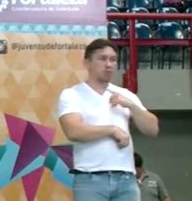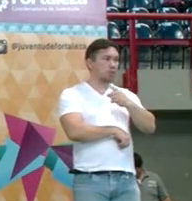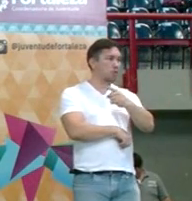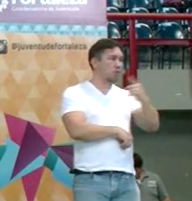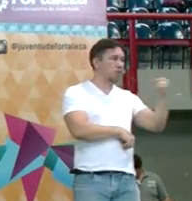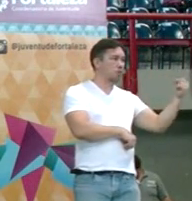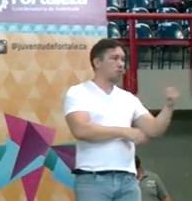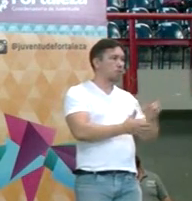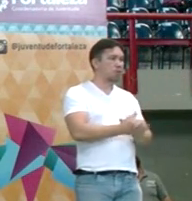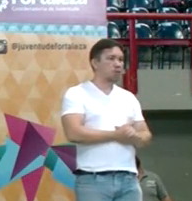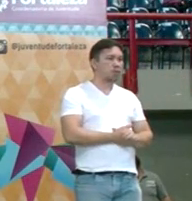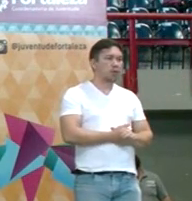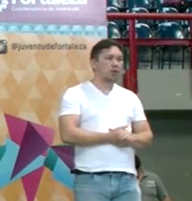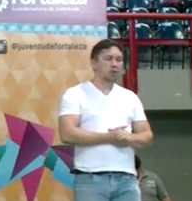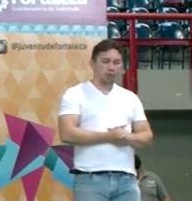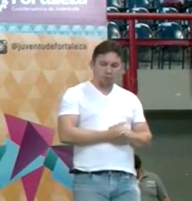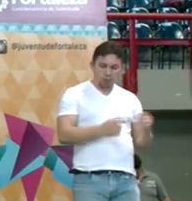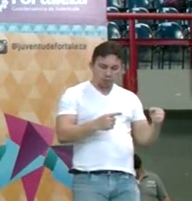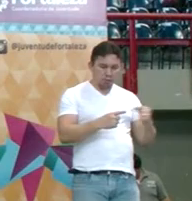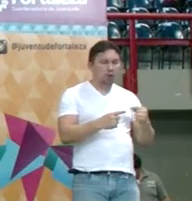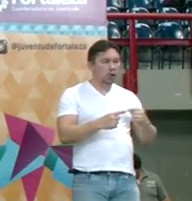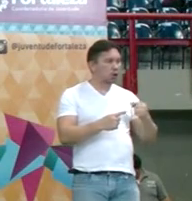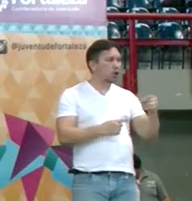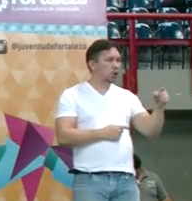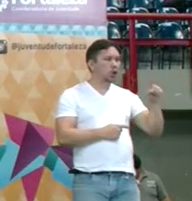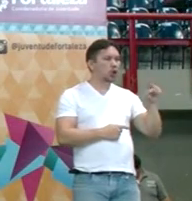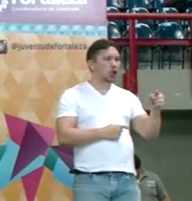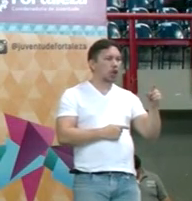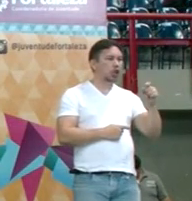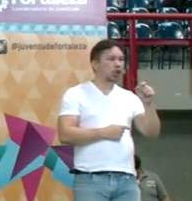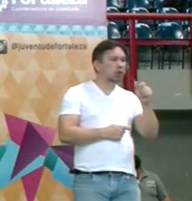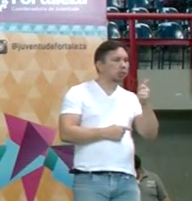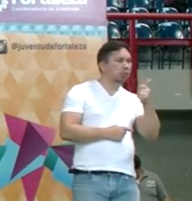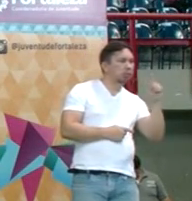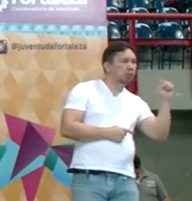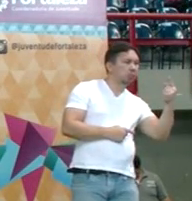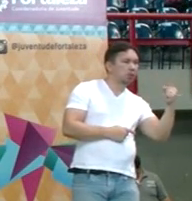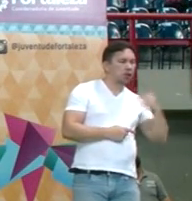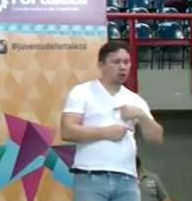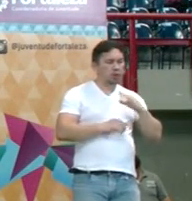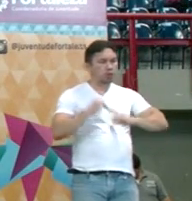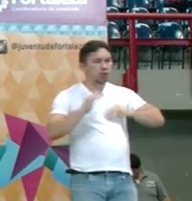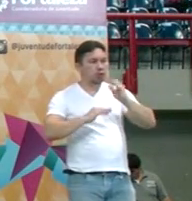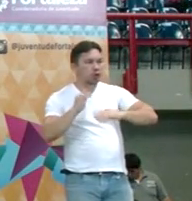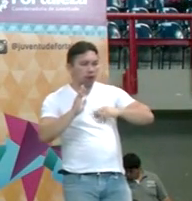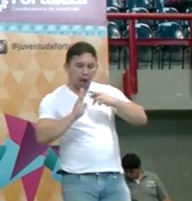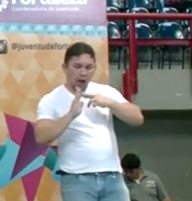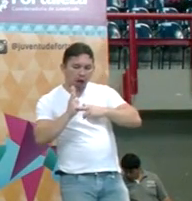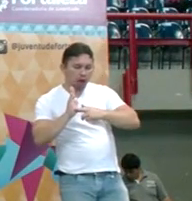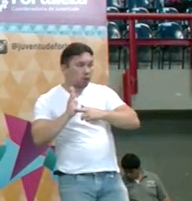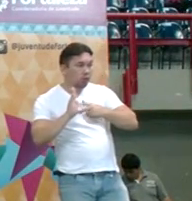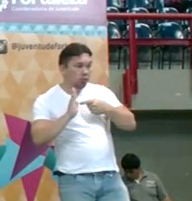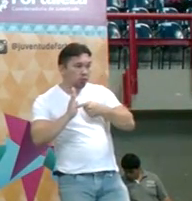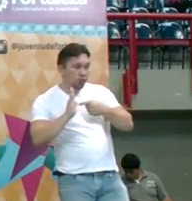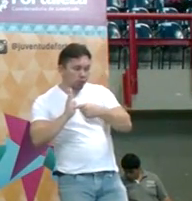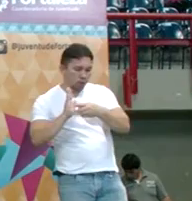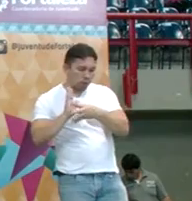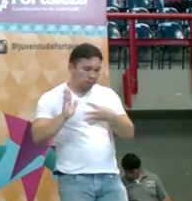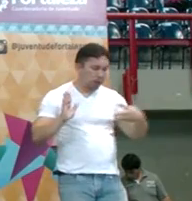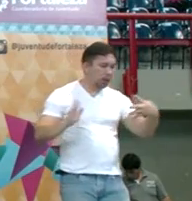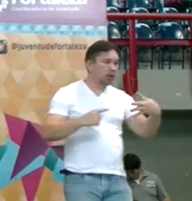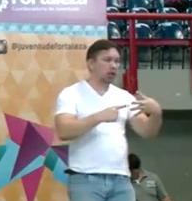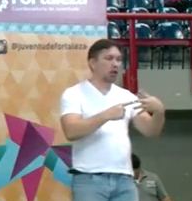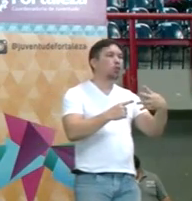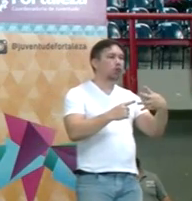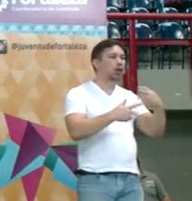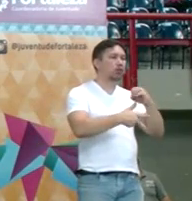tirasse 1000 na competência 4. Sempre que a gente vai iniciar o segundo parágrafo, o terceiro